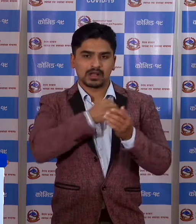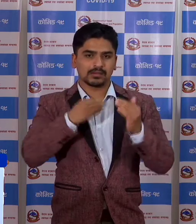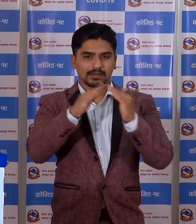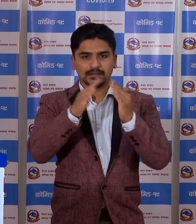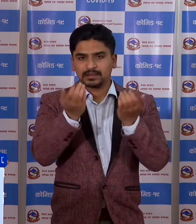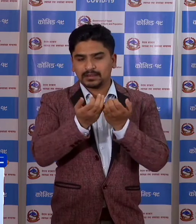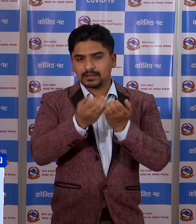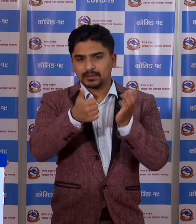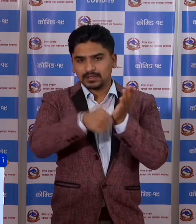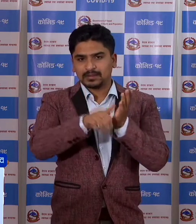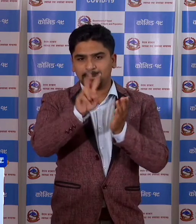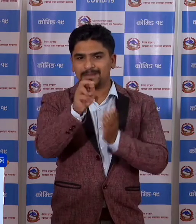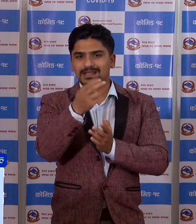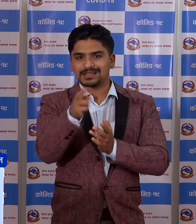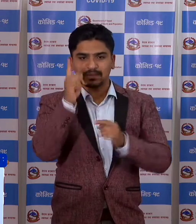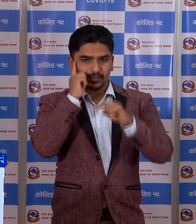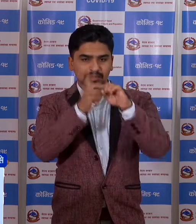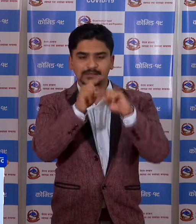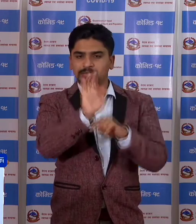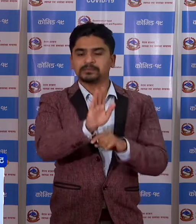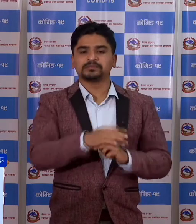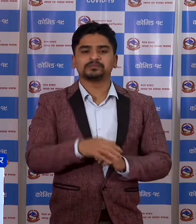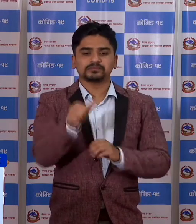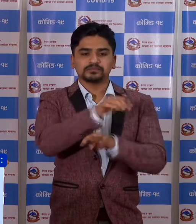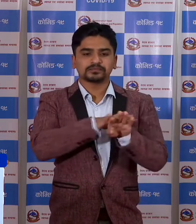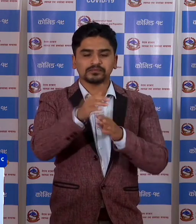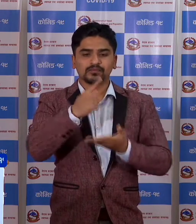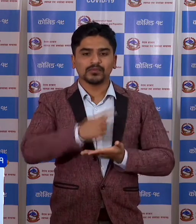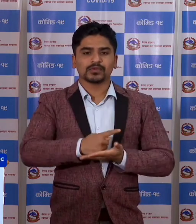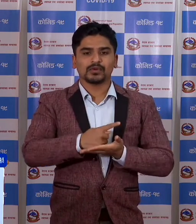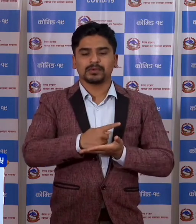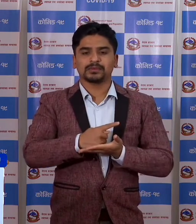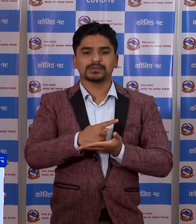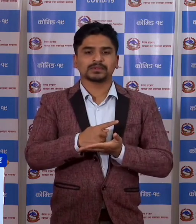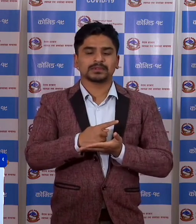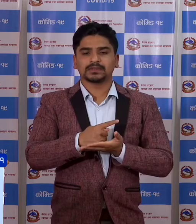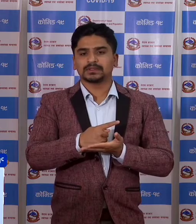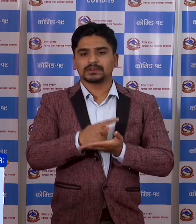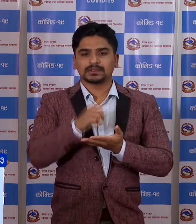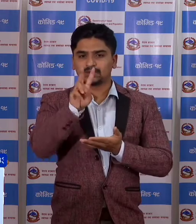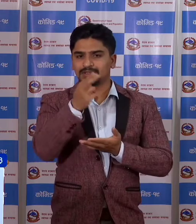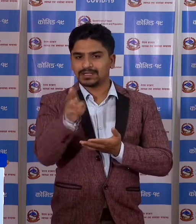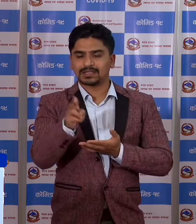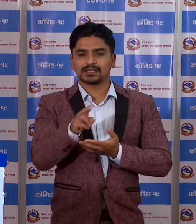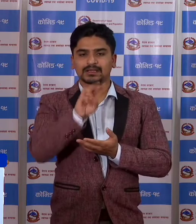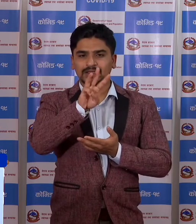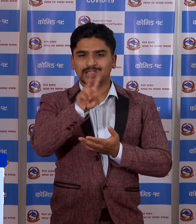गरिएको परीक्षणमा 20 जनाको पोजिटिभ आएको छ। उहाँहरू कपिलवस्तु बाणगङ्गाका 2 जना